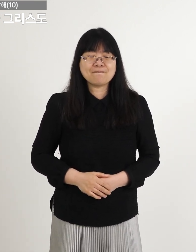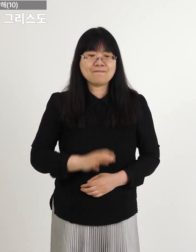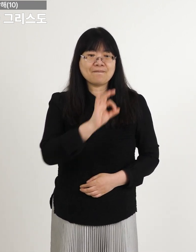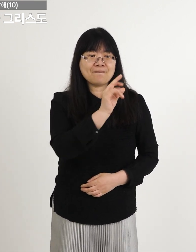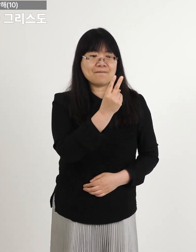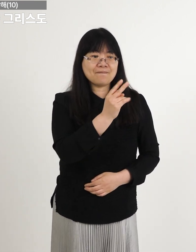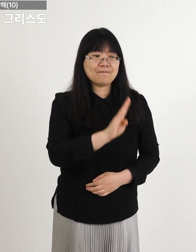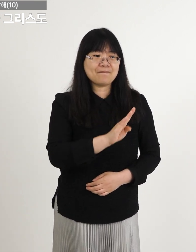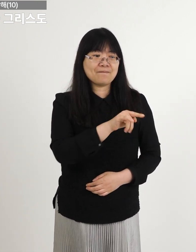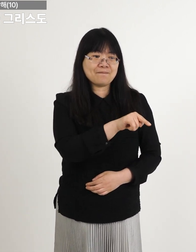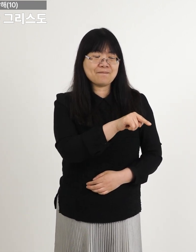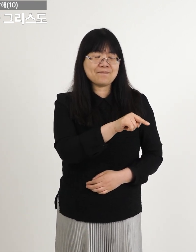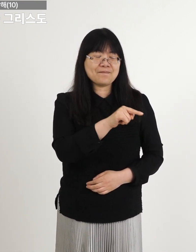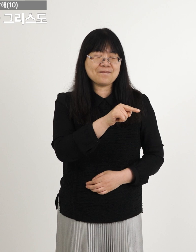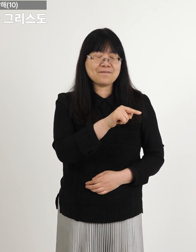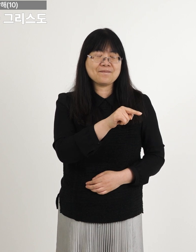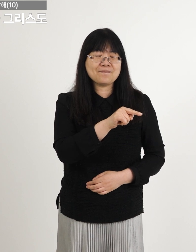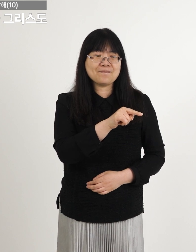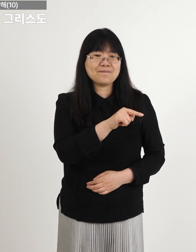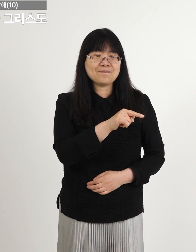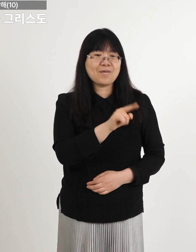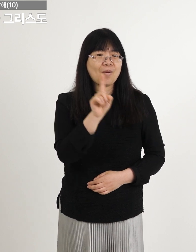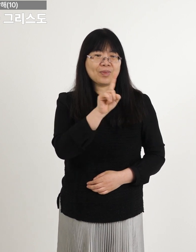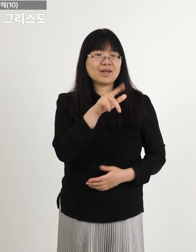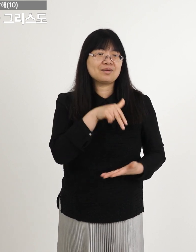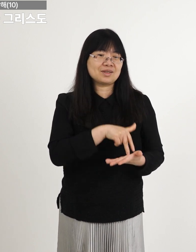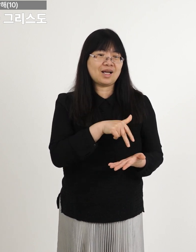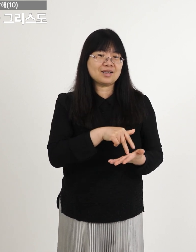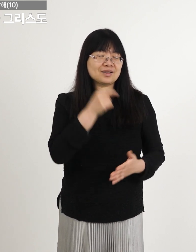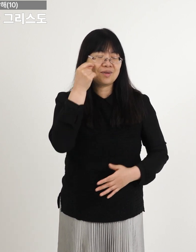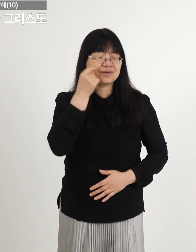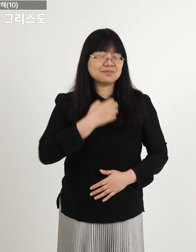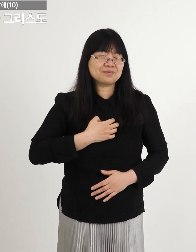욥은 누구로서의 슬픔이에요?